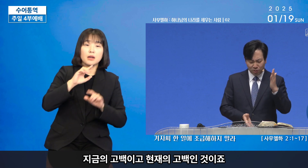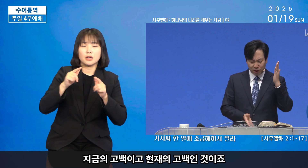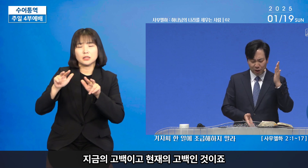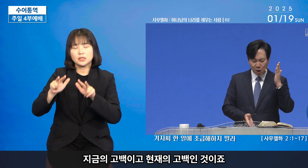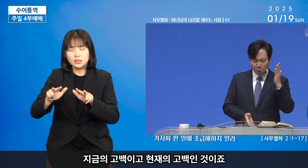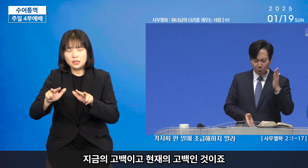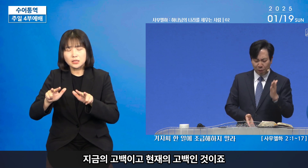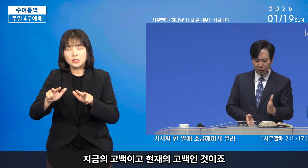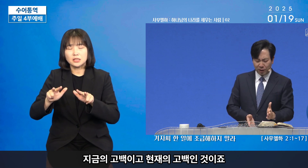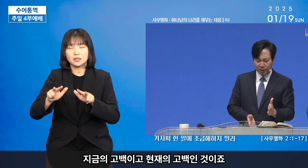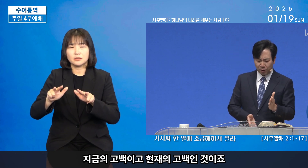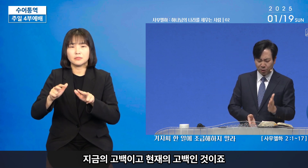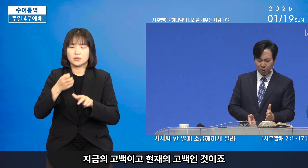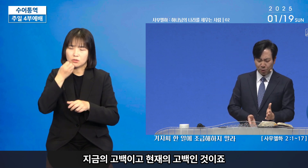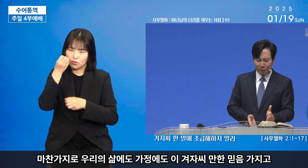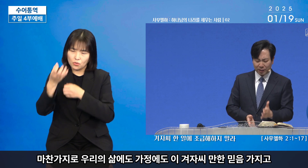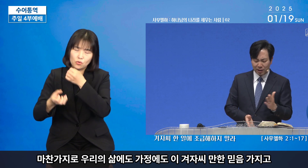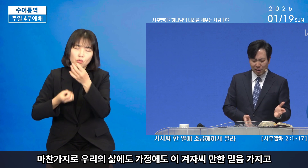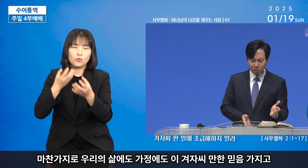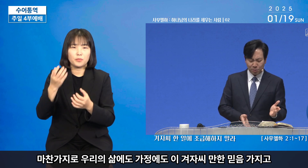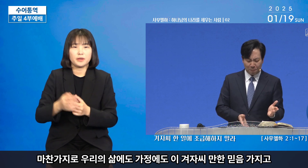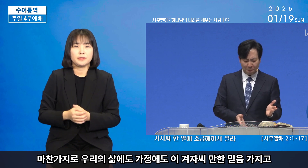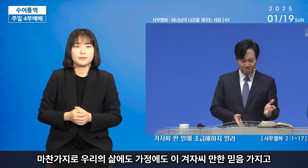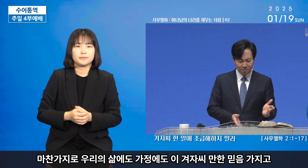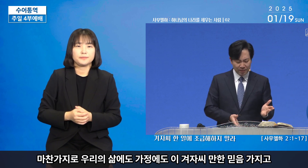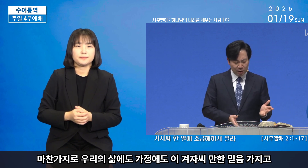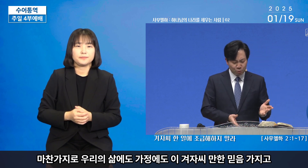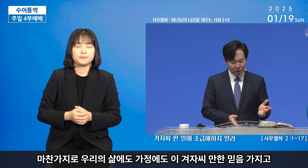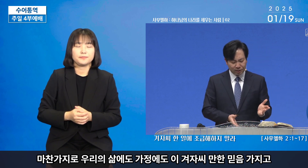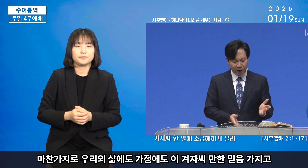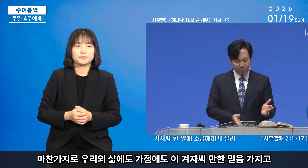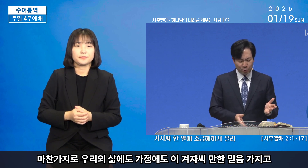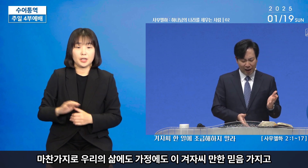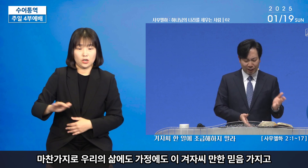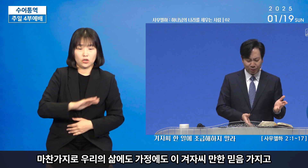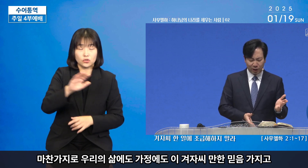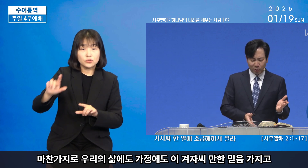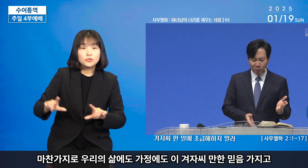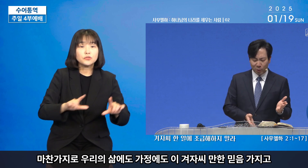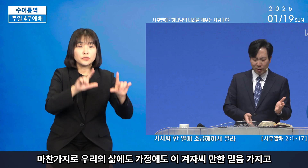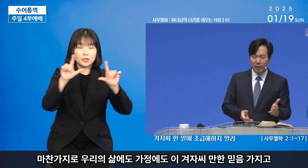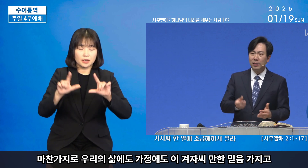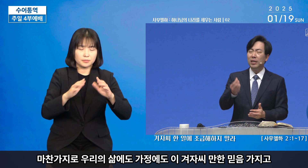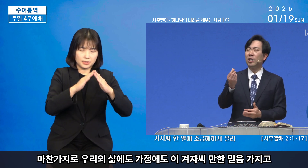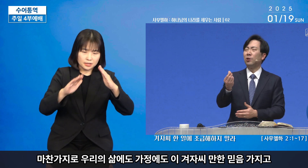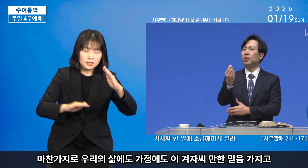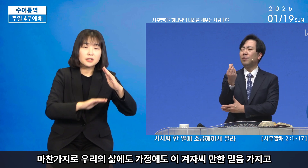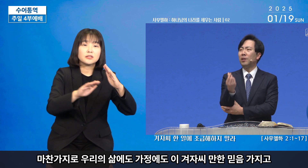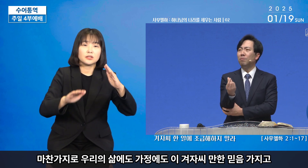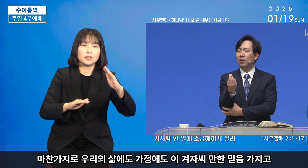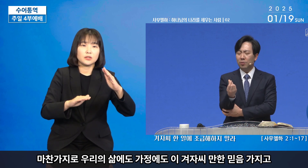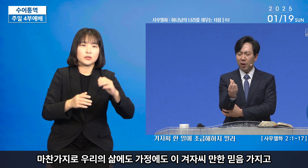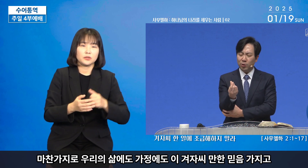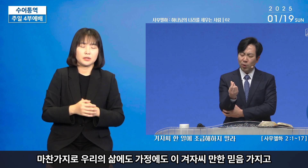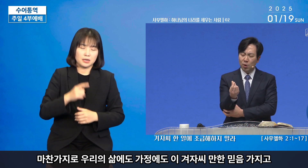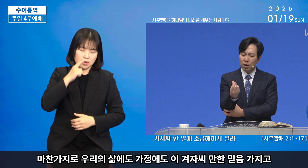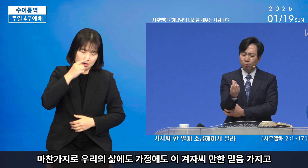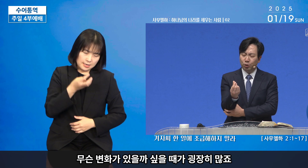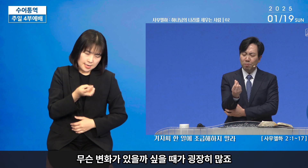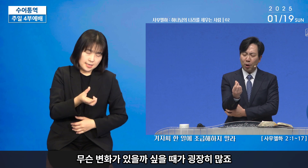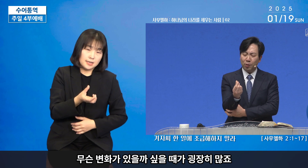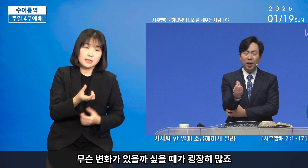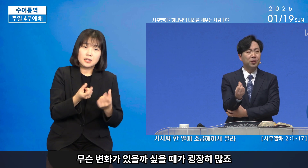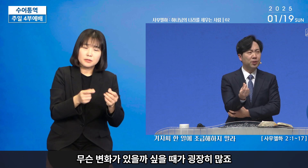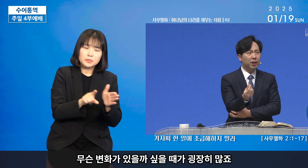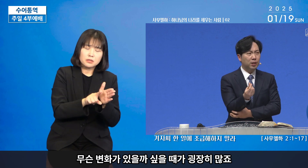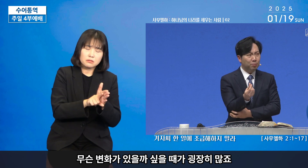고백이고 현재의 고백인 것이죠. 마찬가지로 우리의 삶에도 가정에도 이 겨자씨만한 믿음 가지고